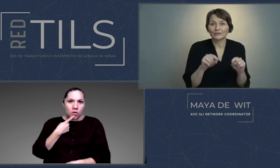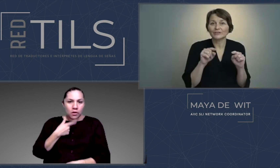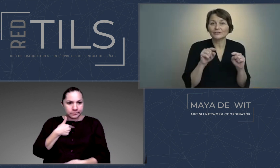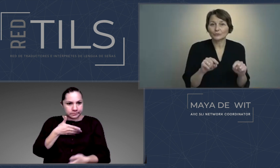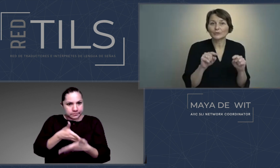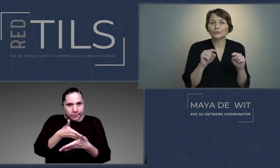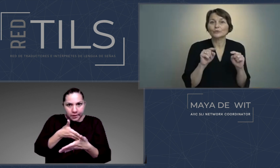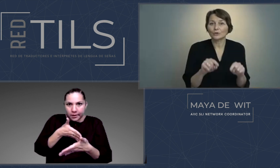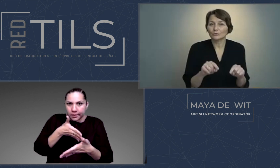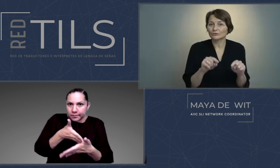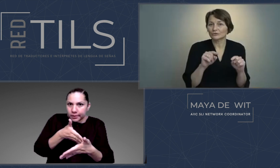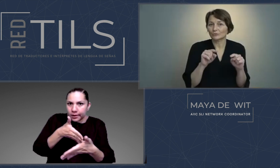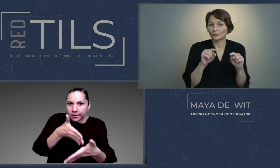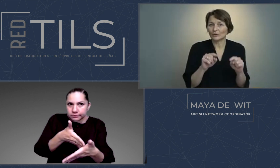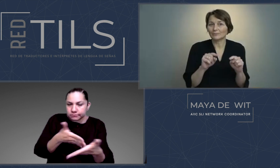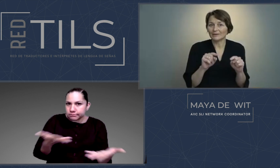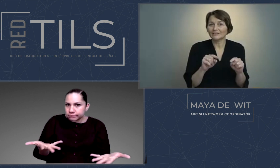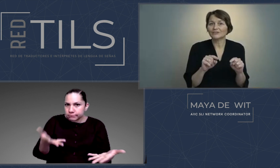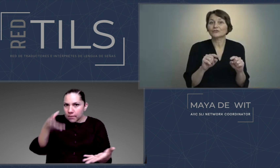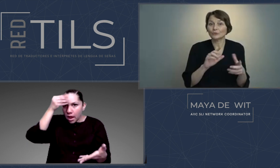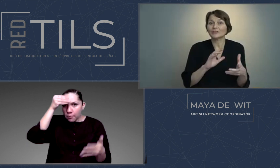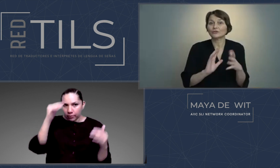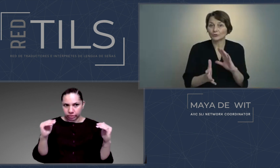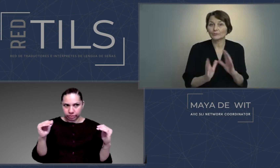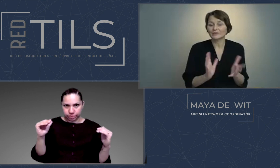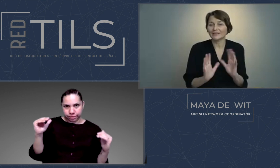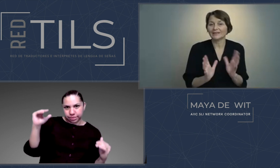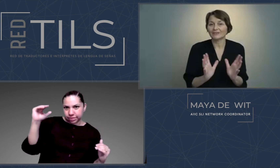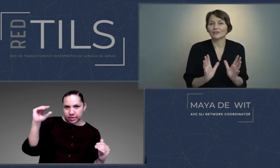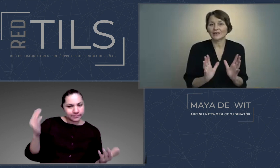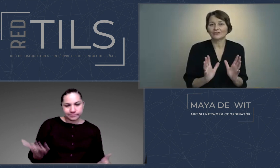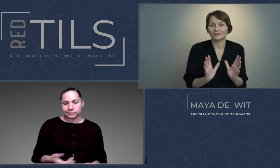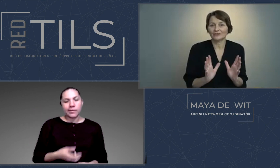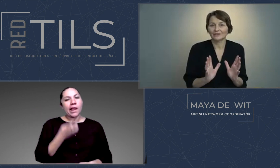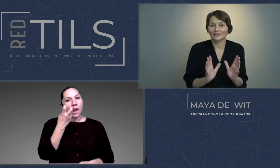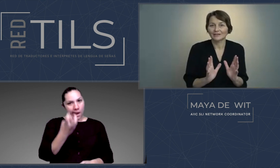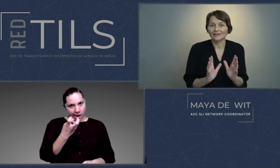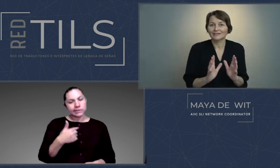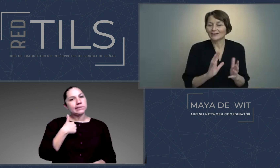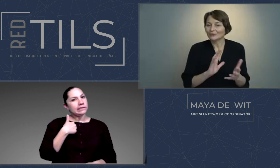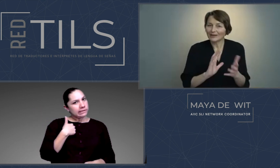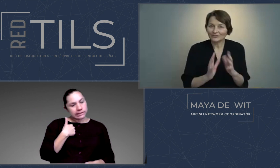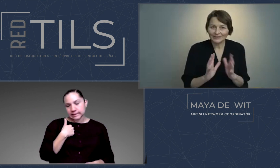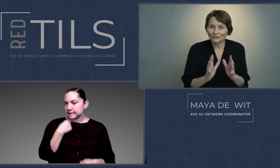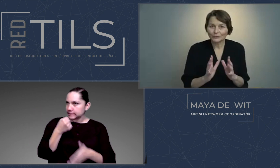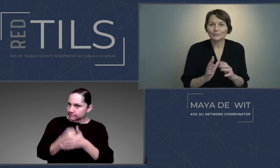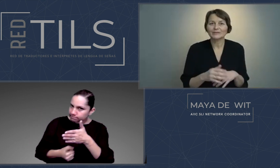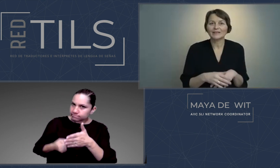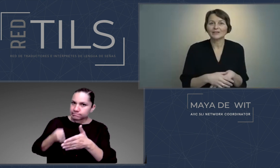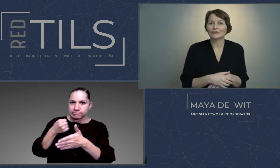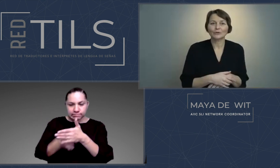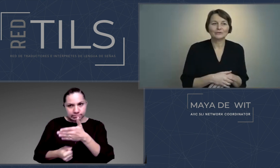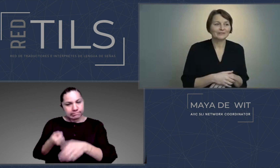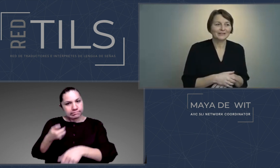mucho, para que los intérpretes de aula sean intérpretes